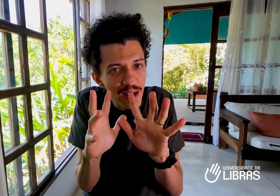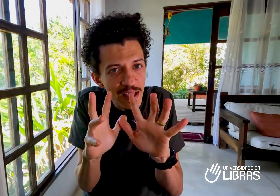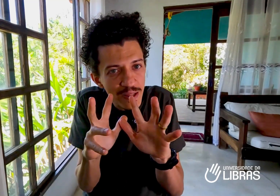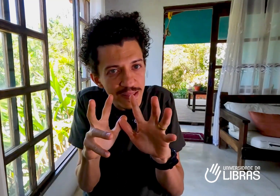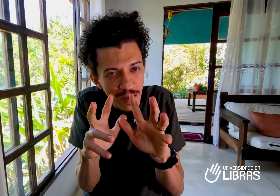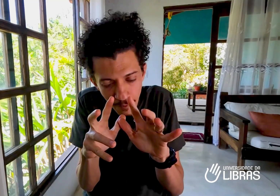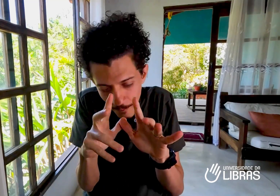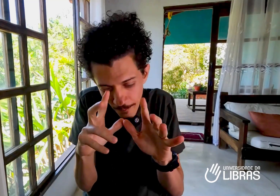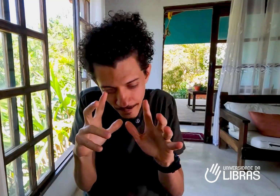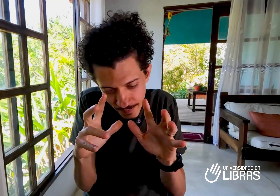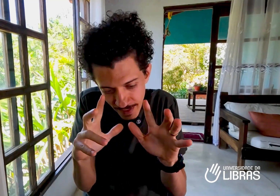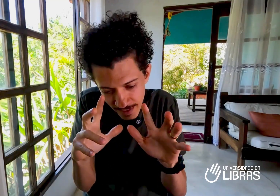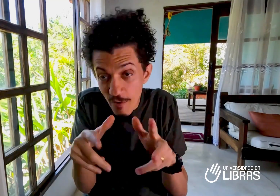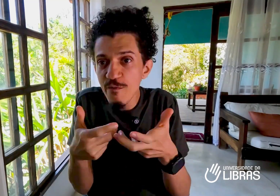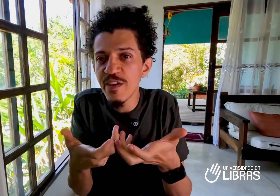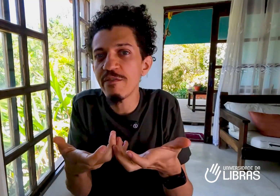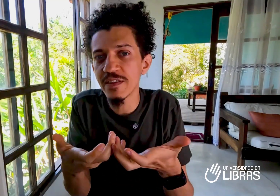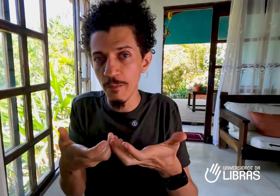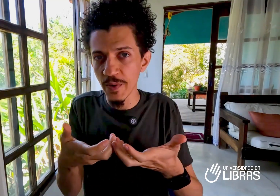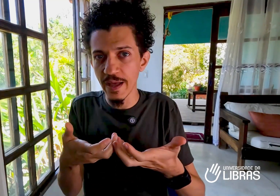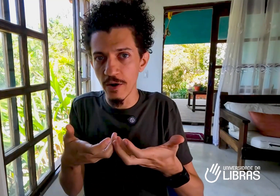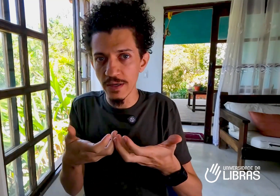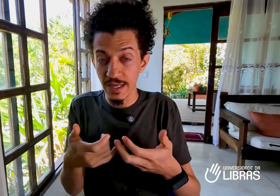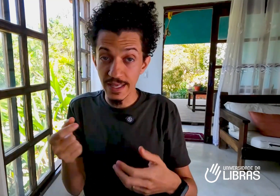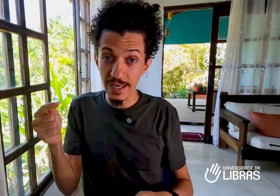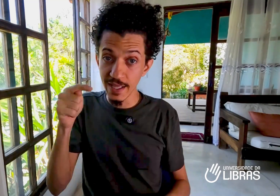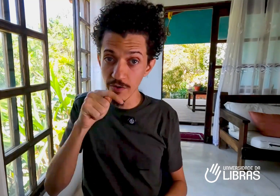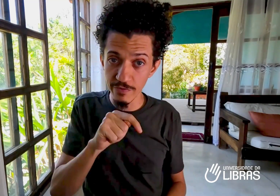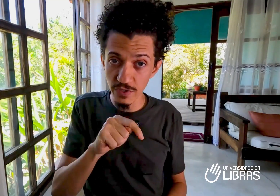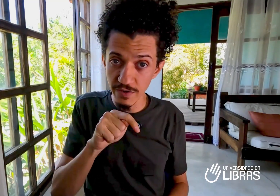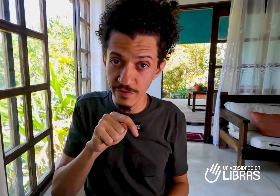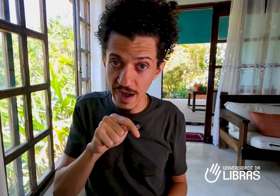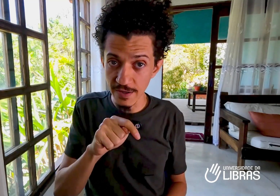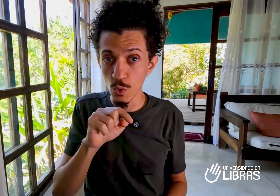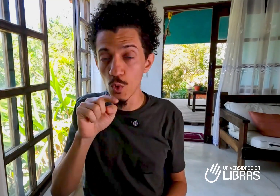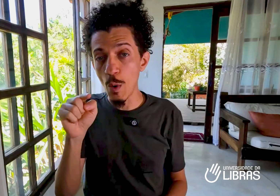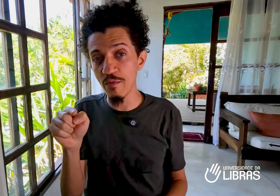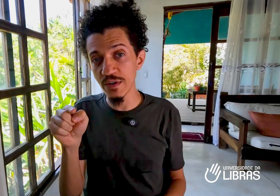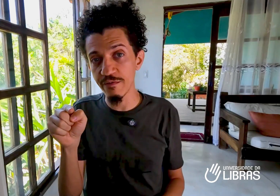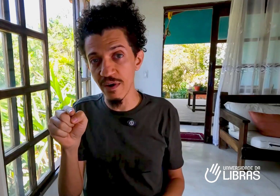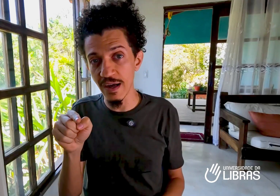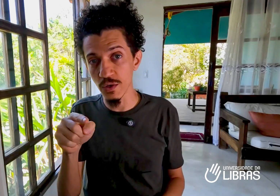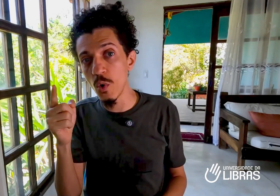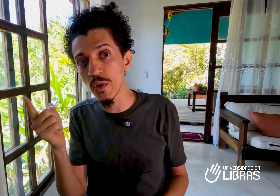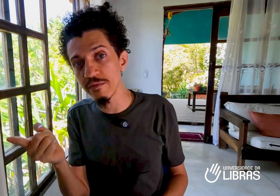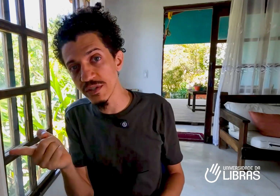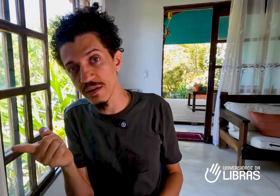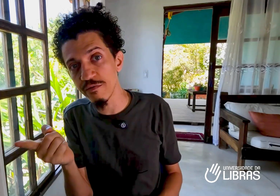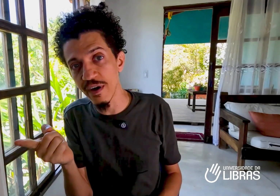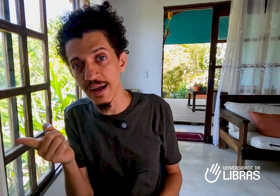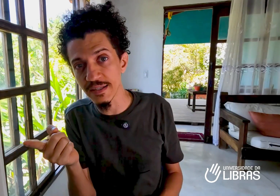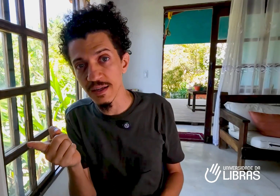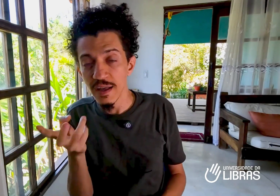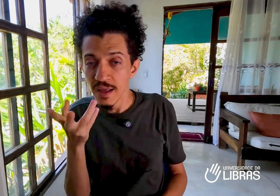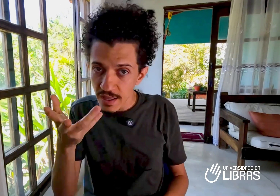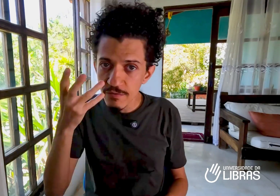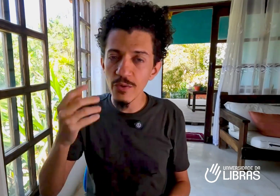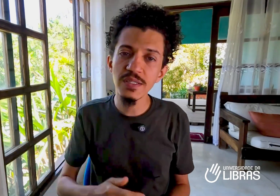língua tão viva, tão poderosa, que aquilo que você faz, o como você faz ou o que você não faz, influencia